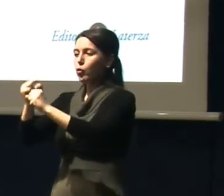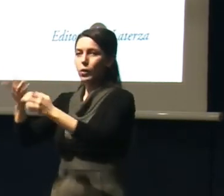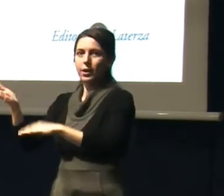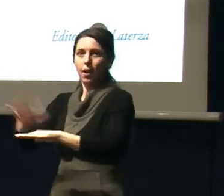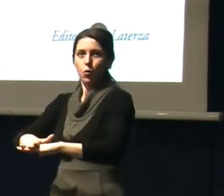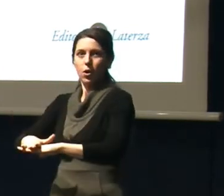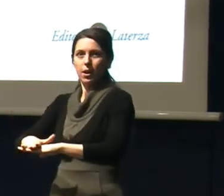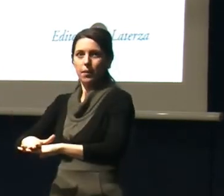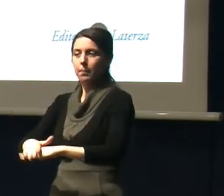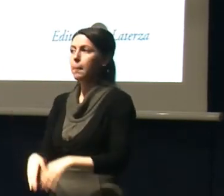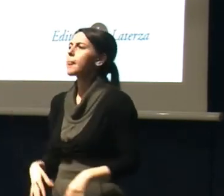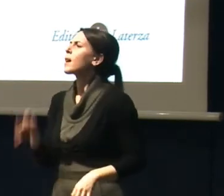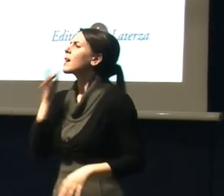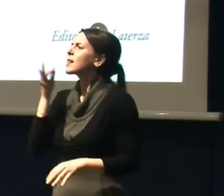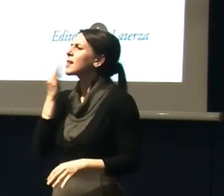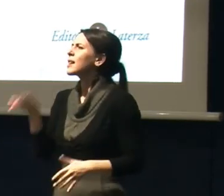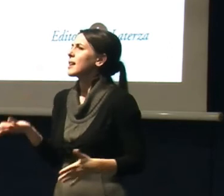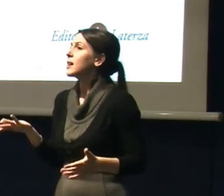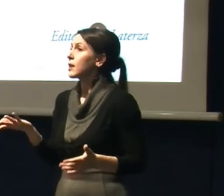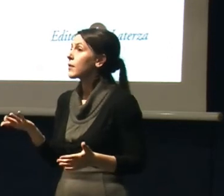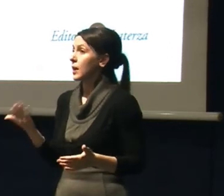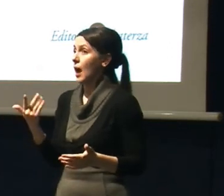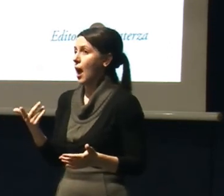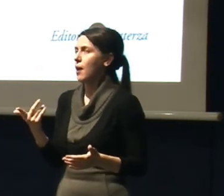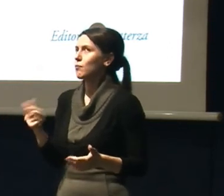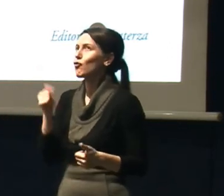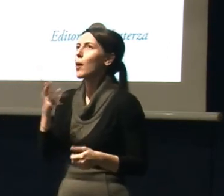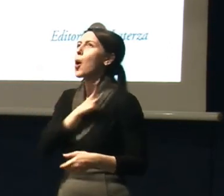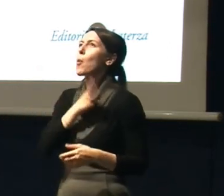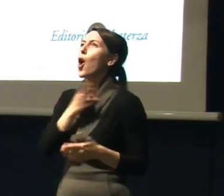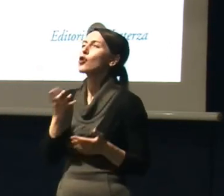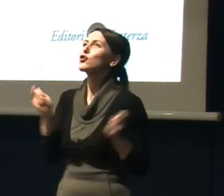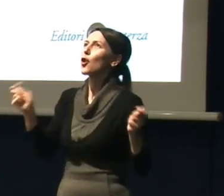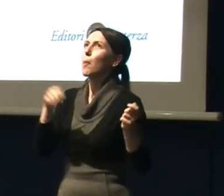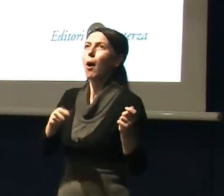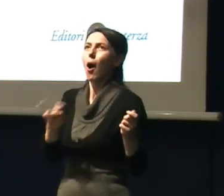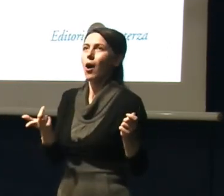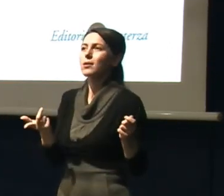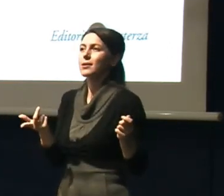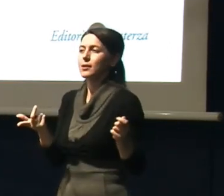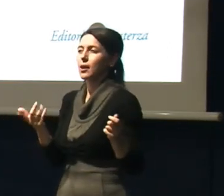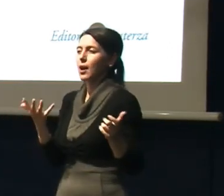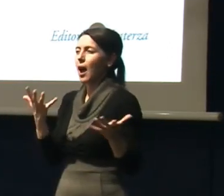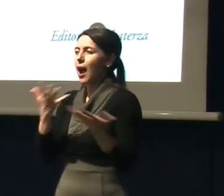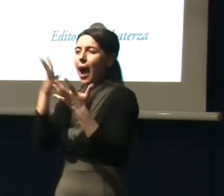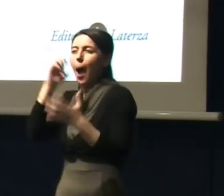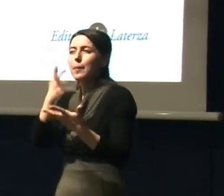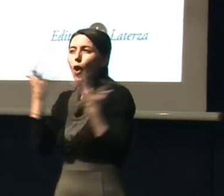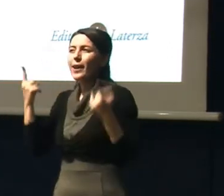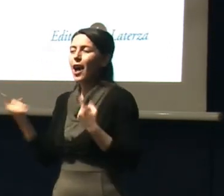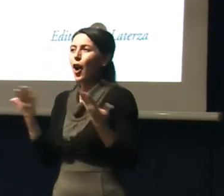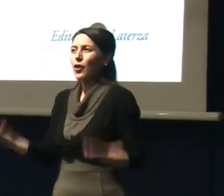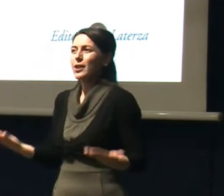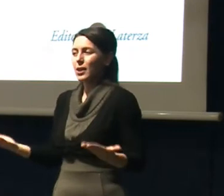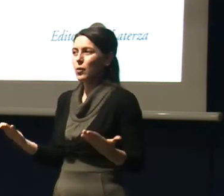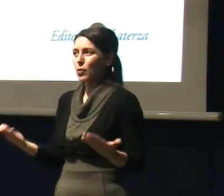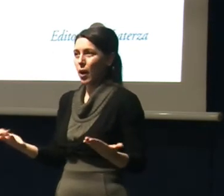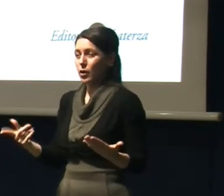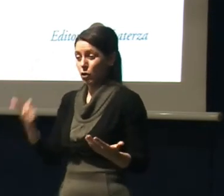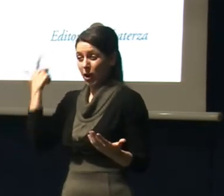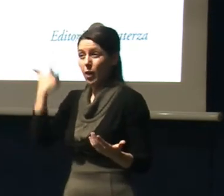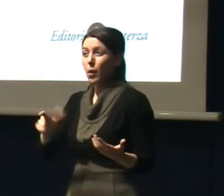del washington post che vuol dire che un grande interprete dei nostri tempi l'organo di stampa che ha provocato la caduta di